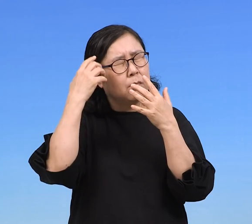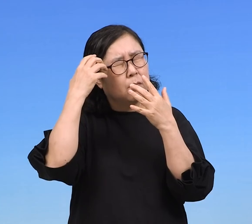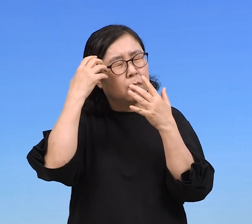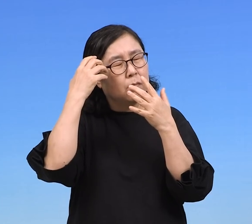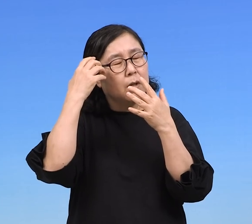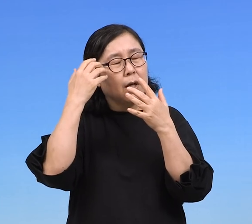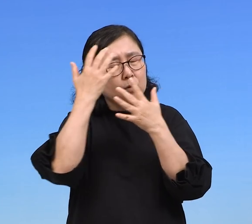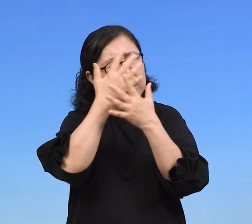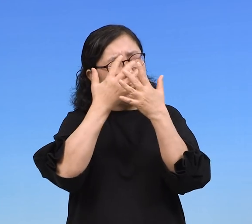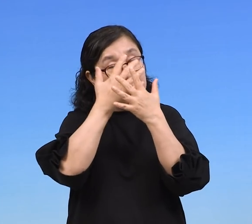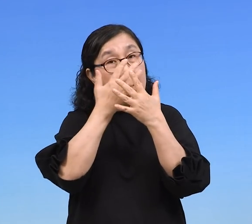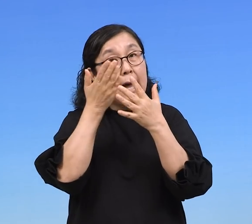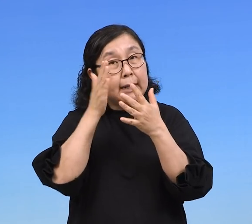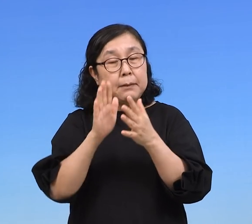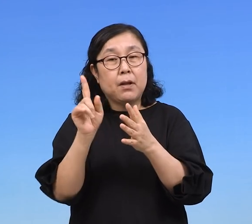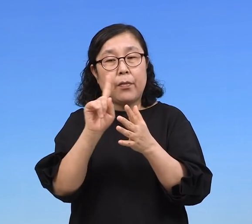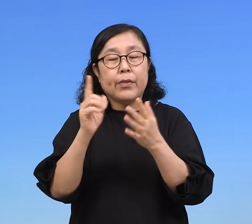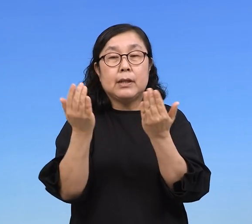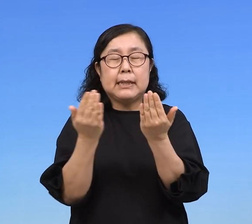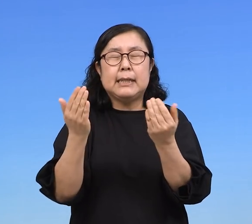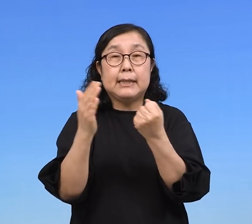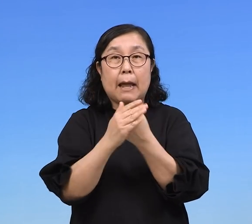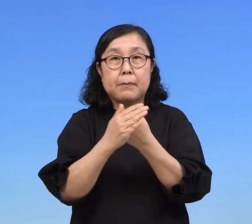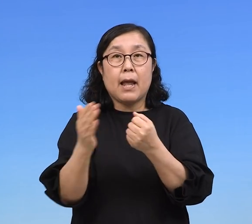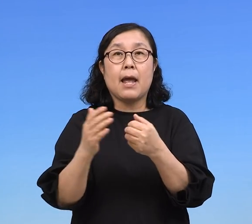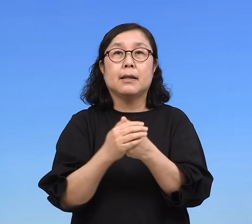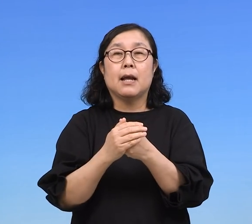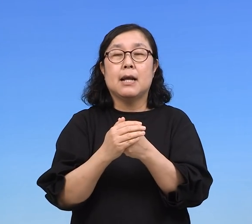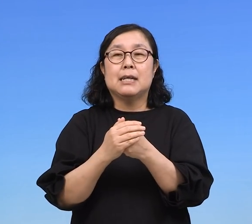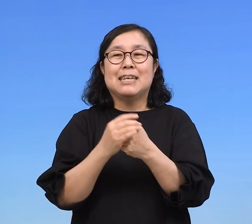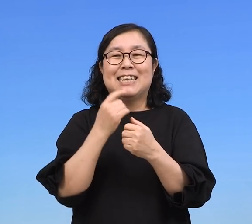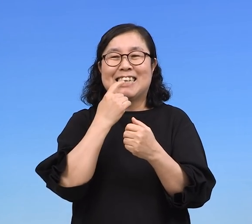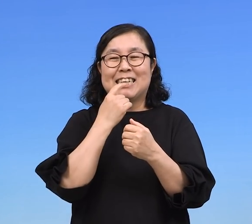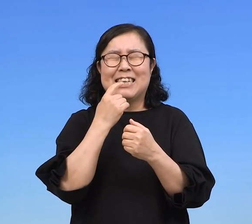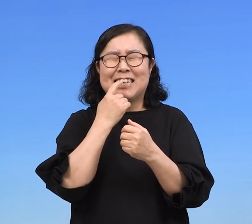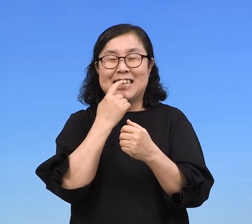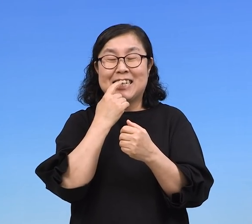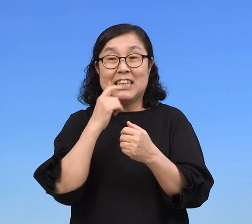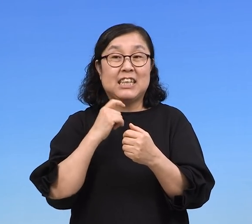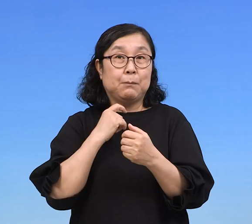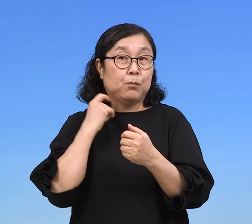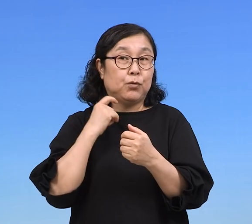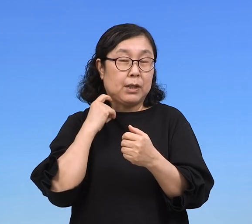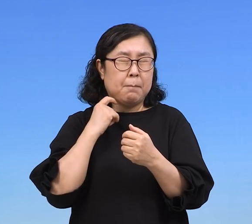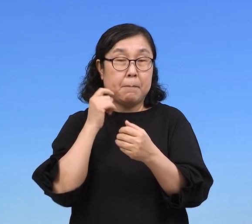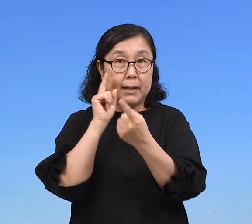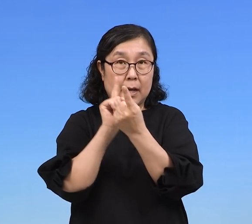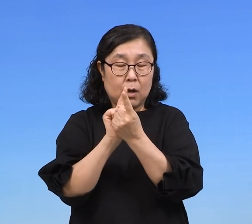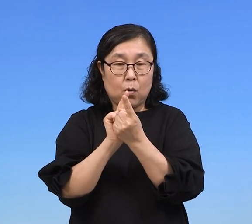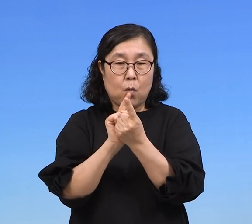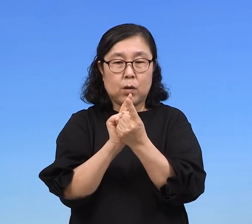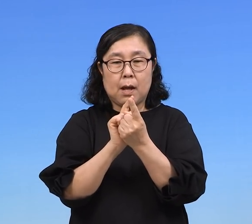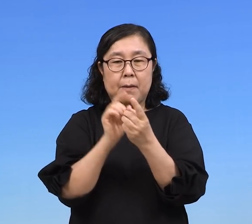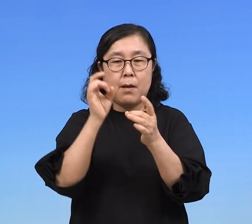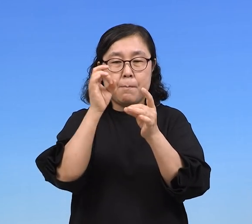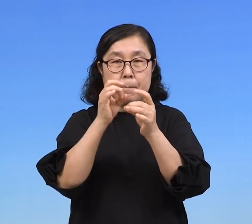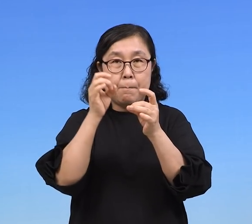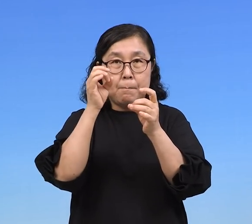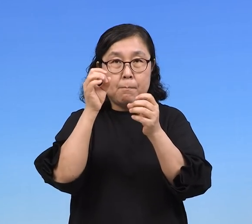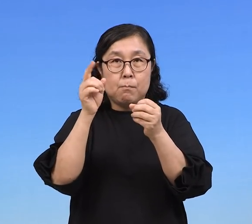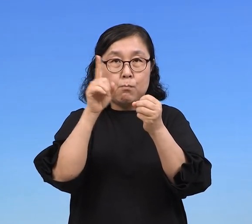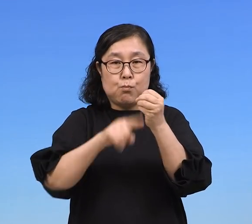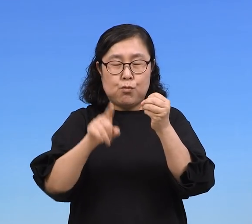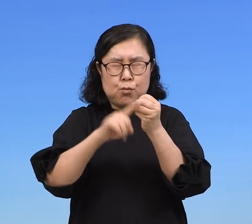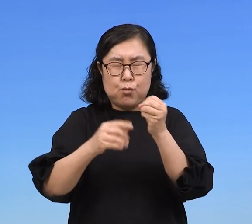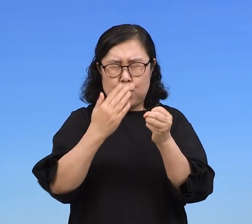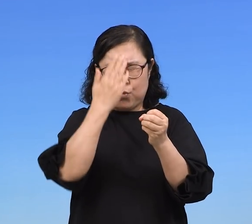기억이 지금 가물가물합니다만, 무슨 일로 이분이 이제 천주교 지도자도 만나 대화하고, 불교